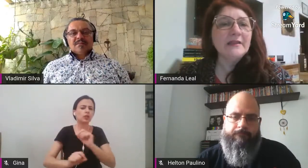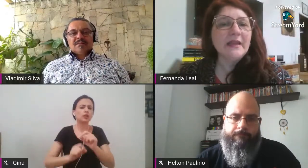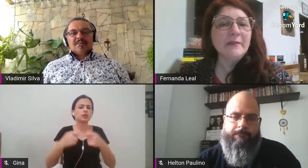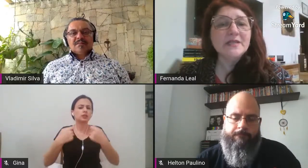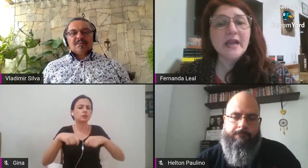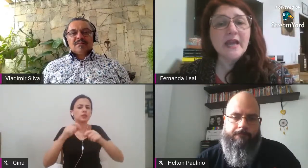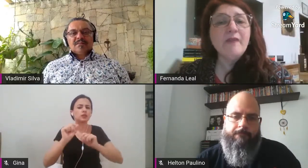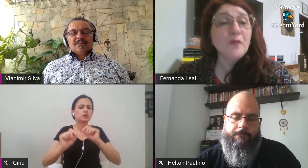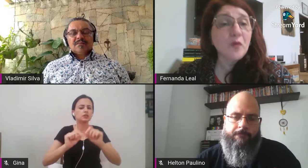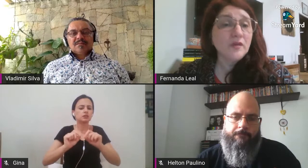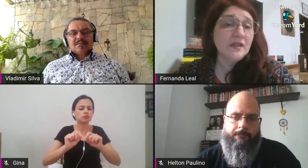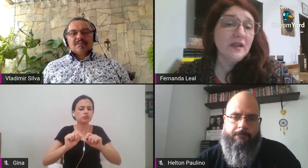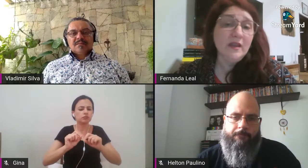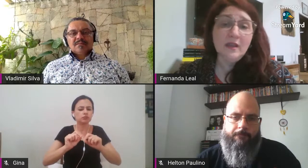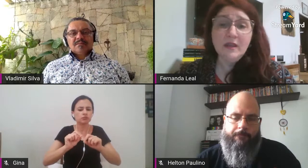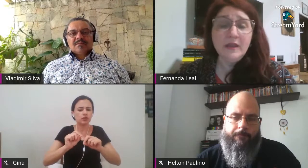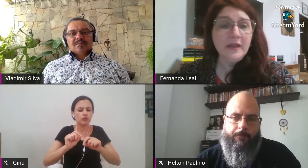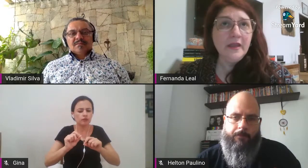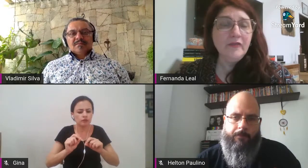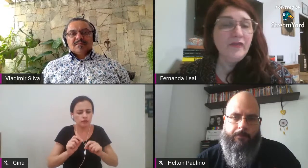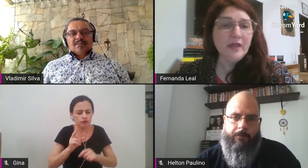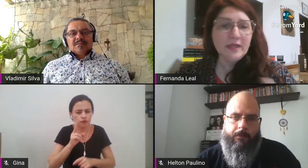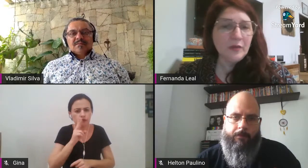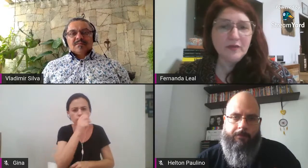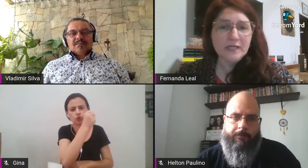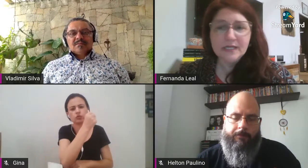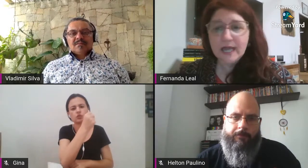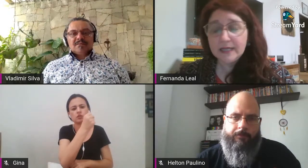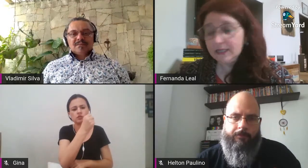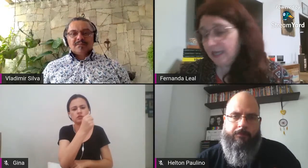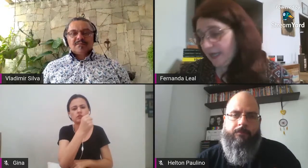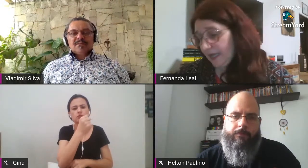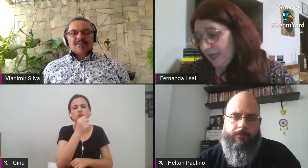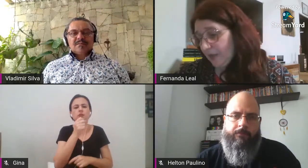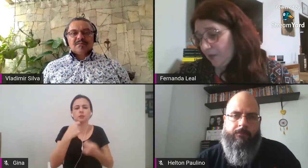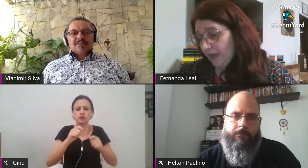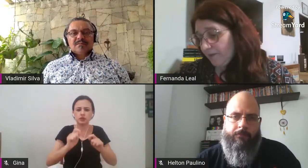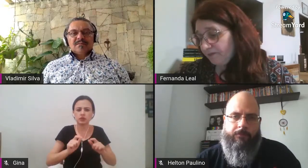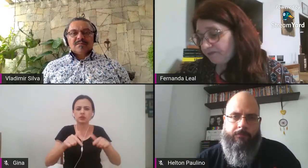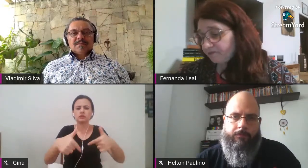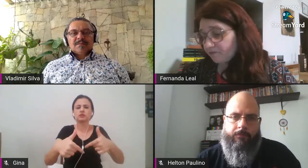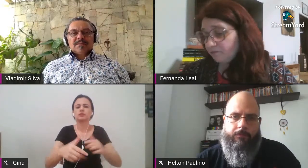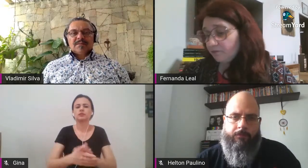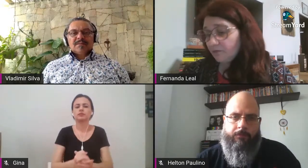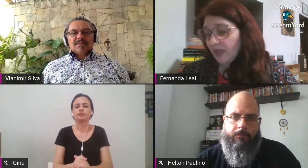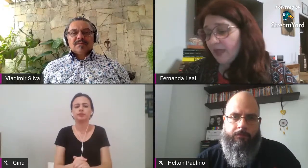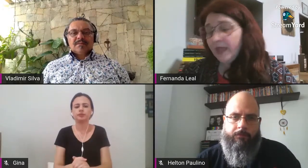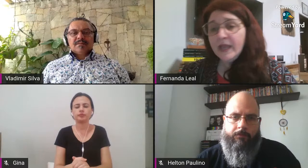materialidade, né? Precisa ganhar força e vida na universidade, não é?